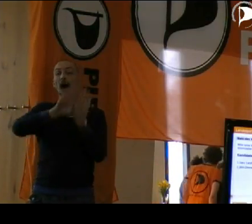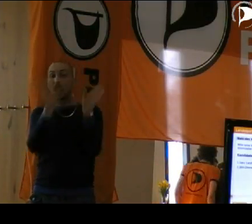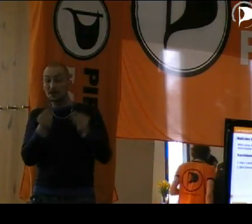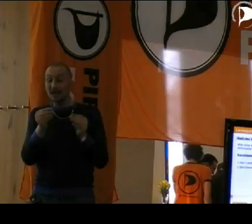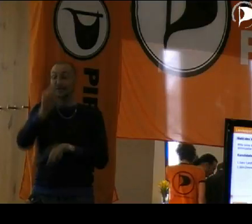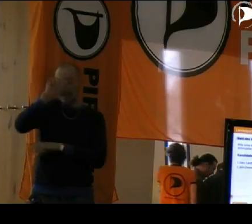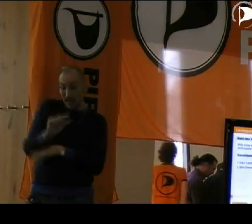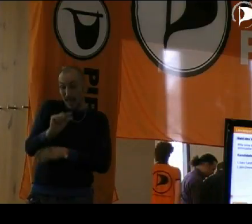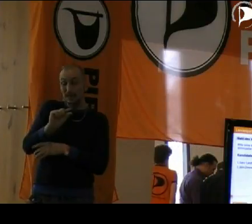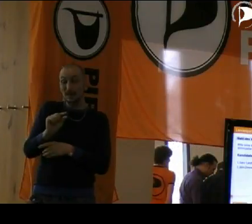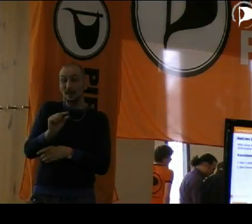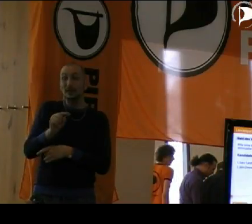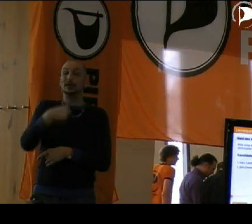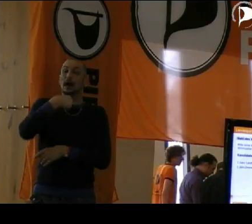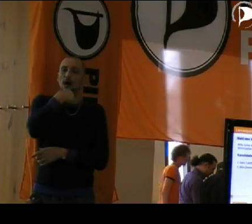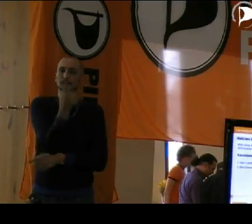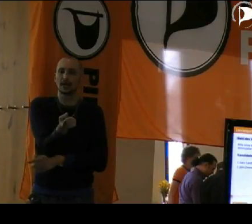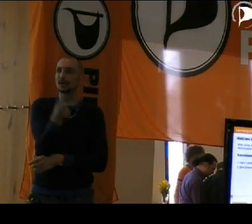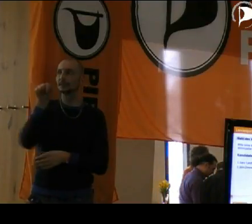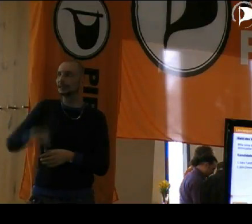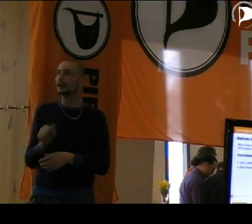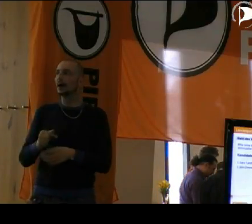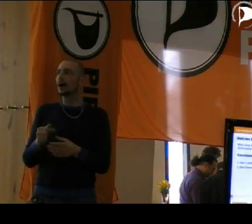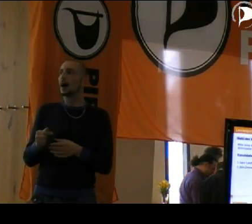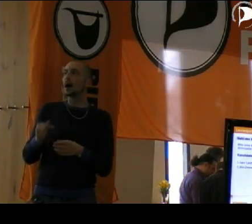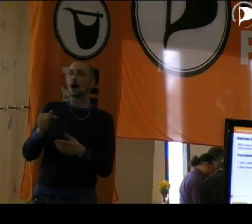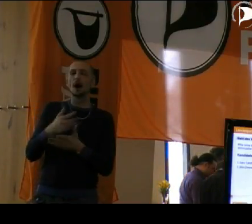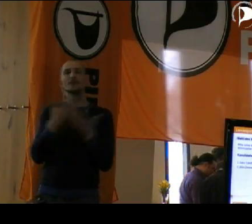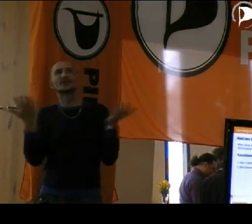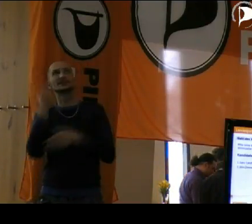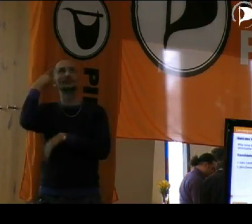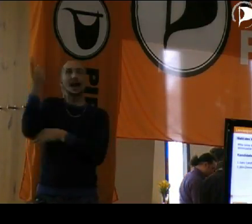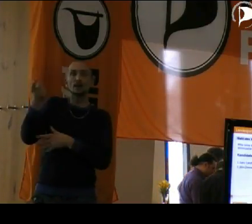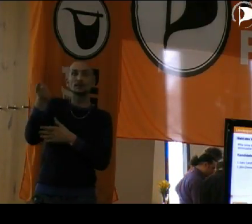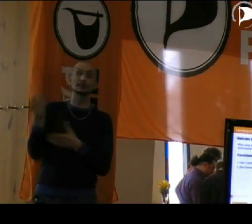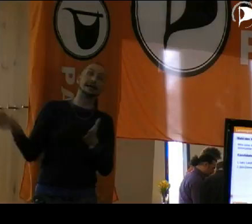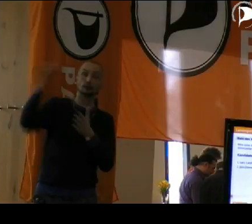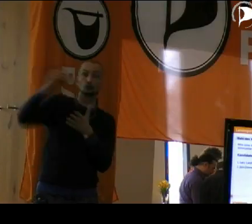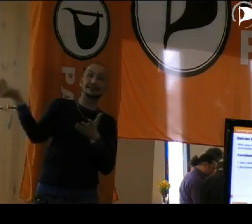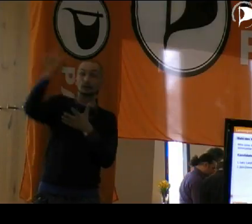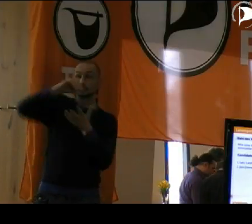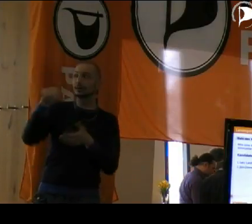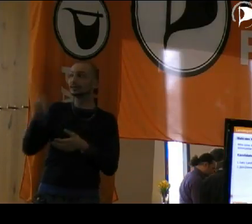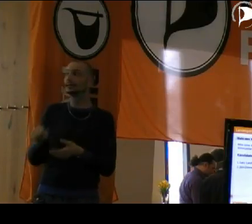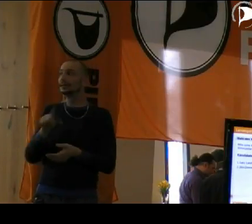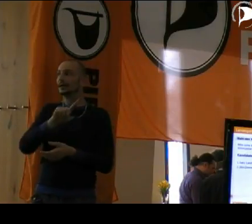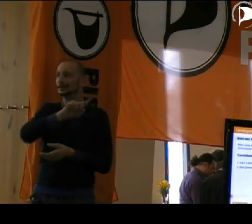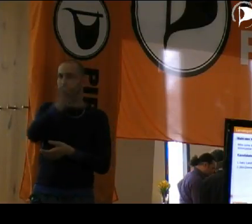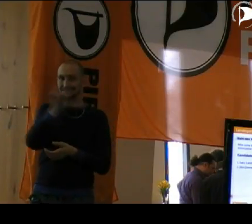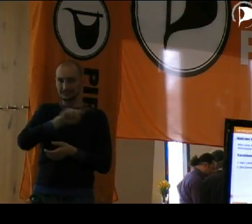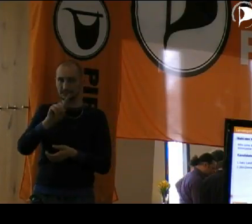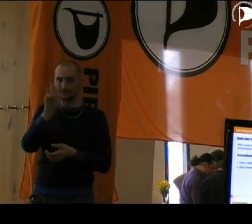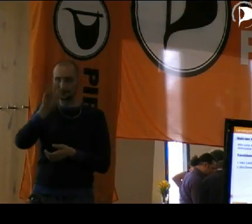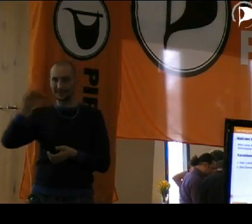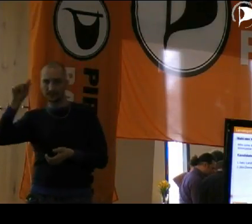nahrung die ausziehen und meinen mozart müssen machte meinung ist wenn man im späteren handel - direkt mal zum freien